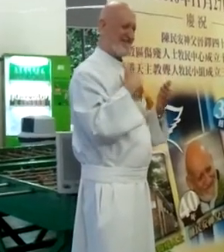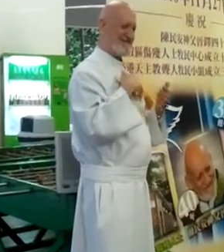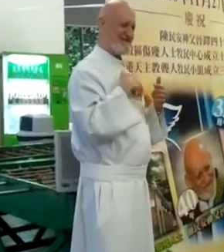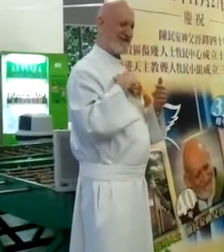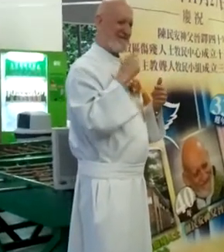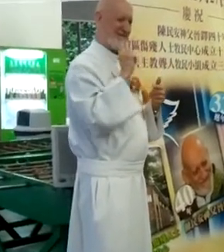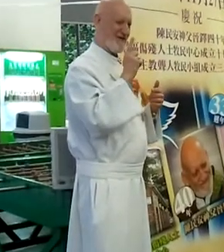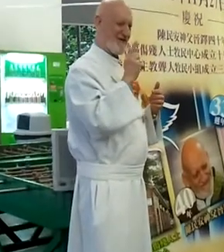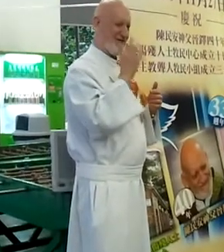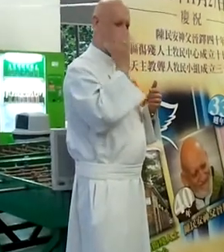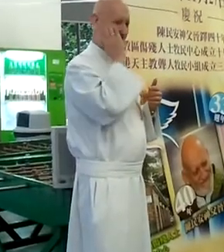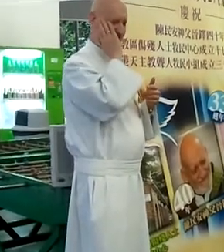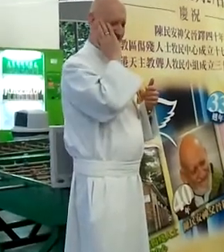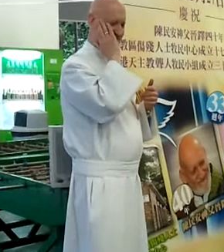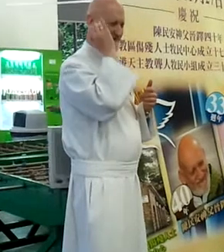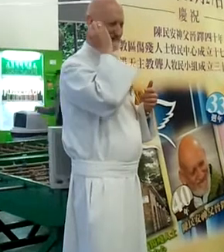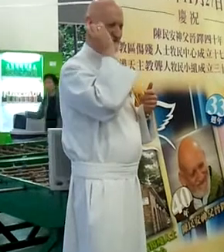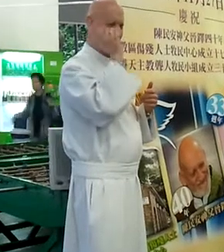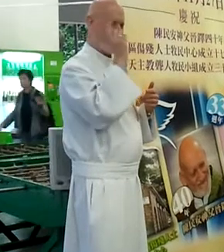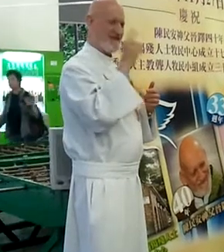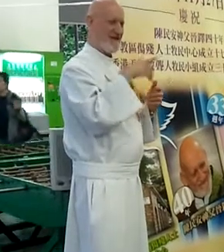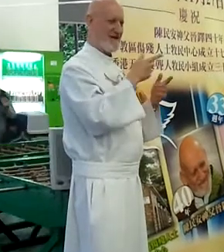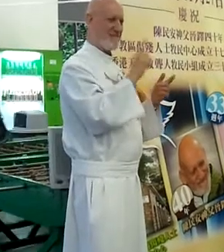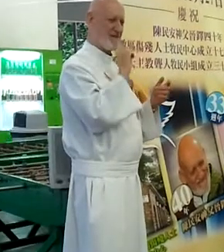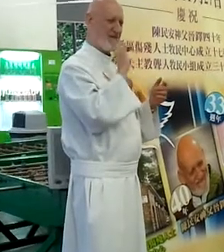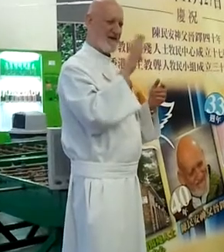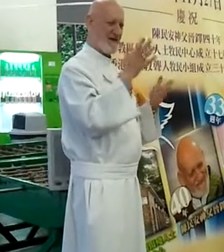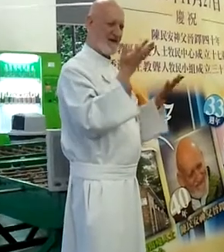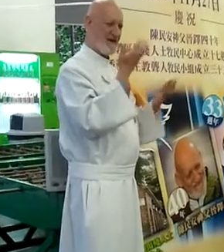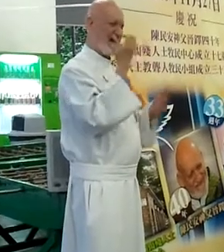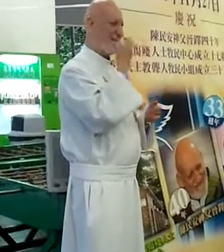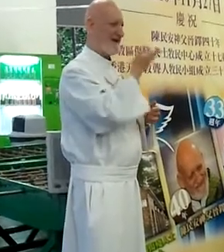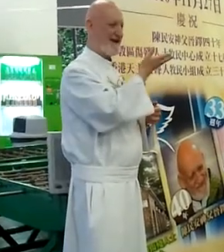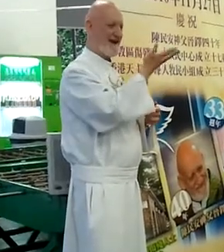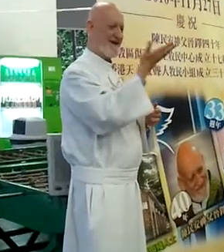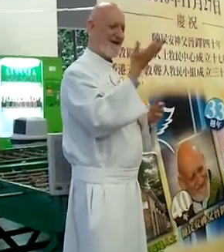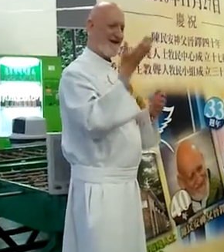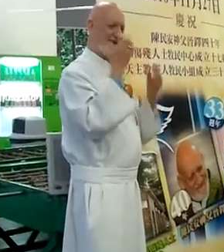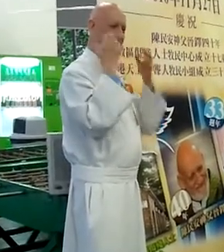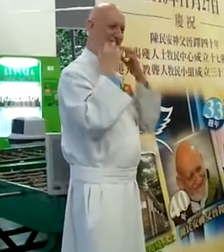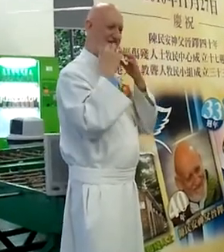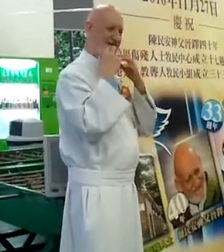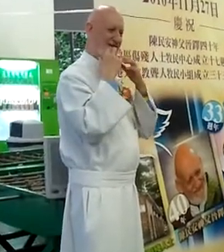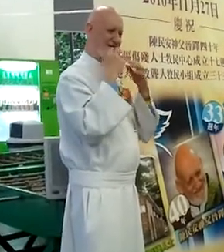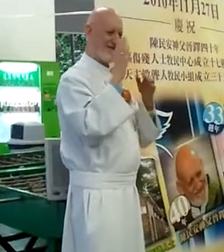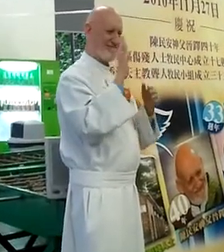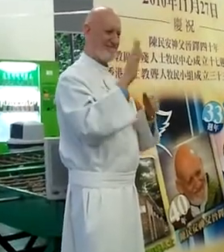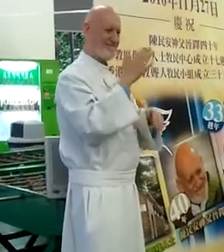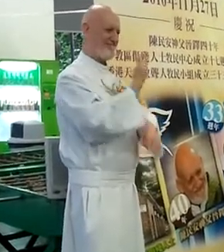我是你的媽媽，但是我不知道怎麼辦，你不可以改信天主教，我們全家人都是猶太